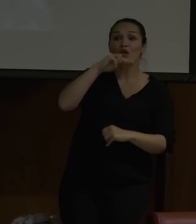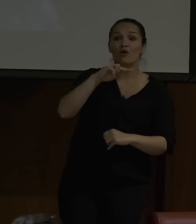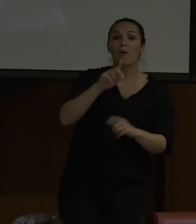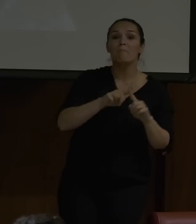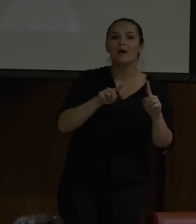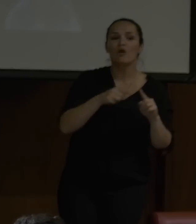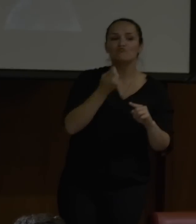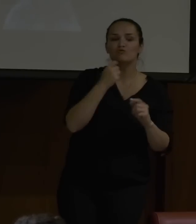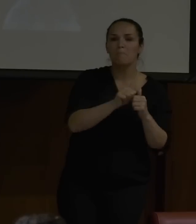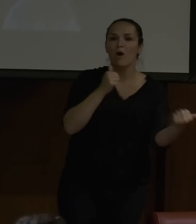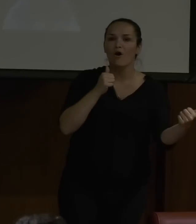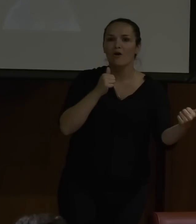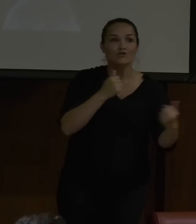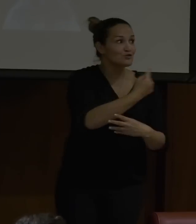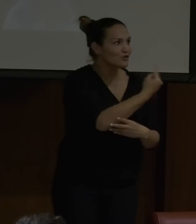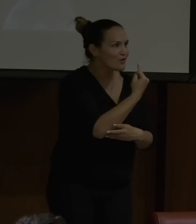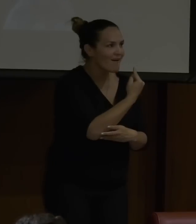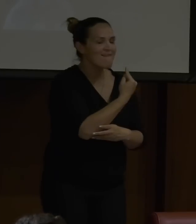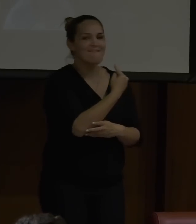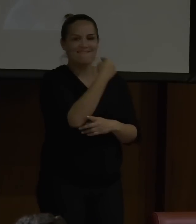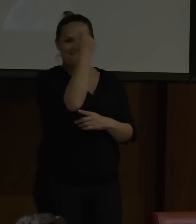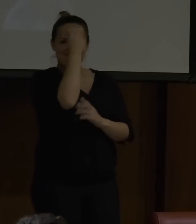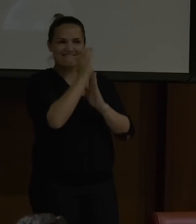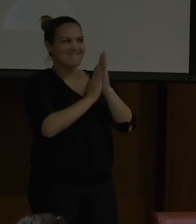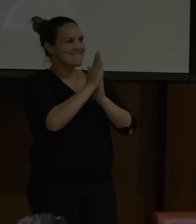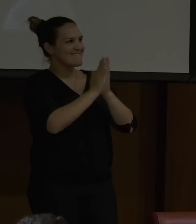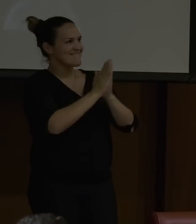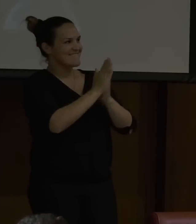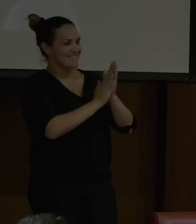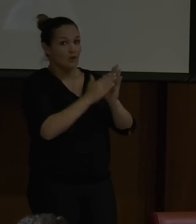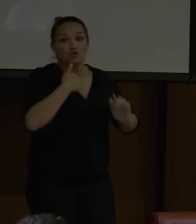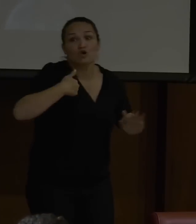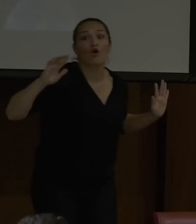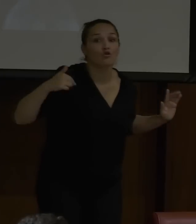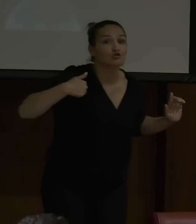Alberto Sequeira. De inmediato Leandro pensó, esto lo digo yo,